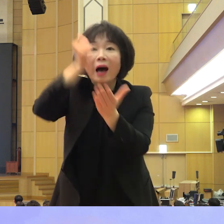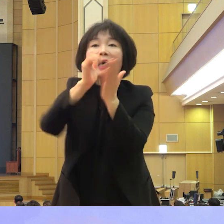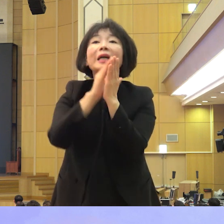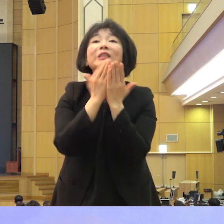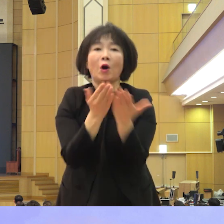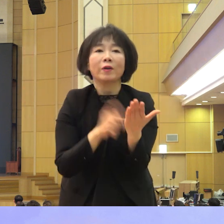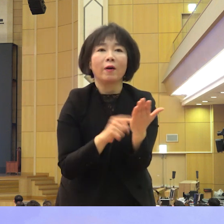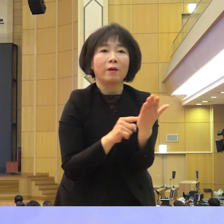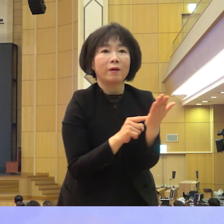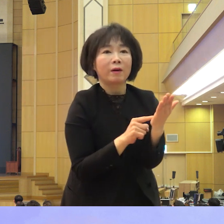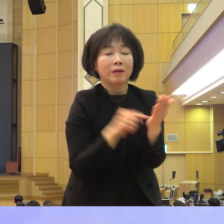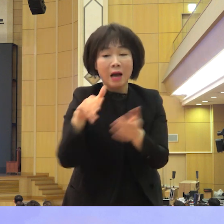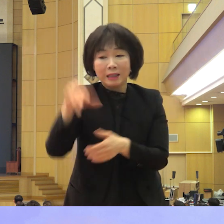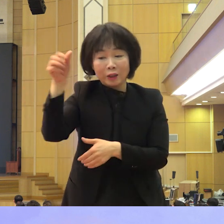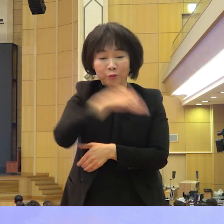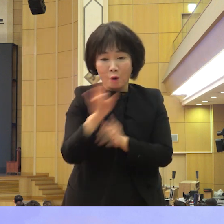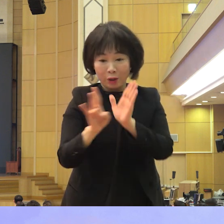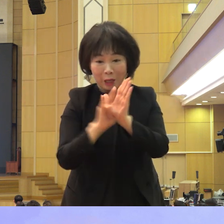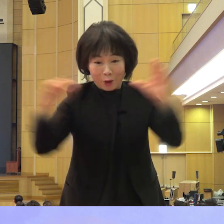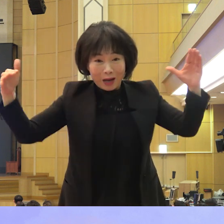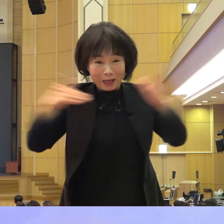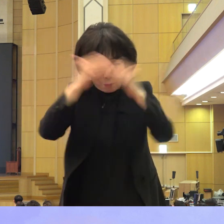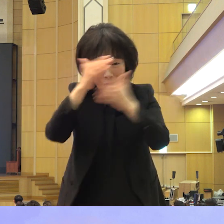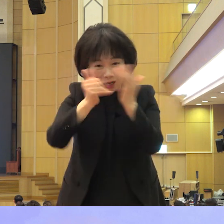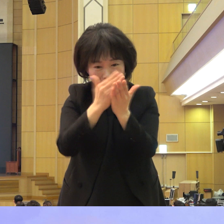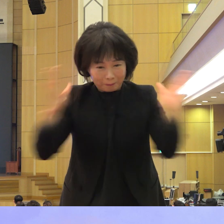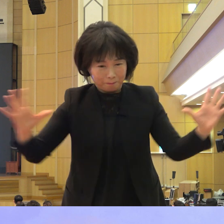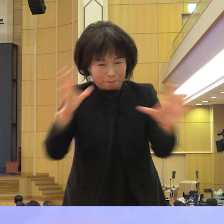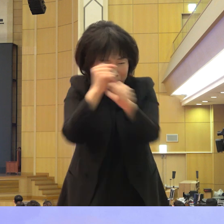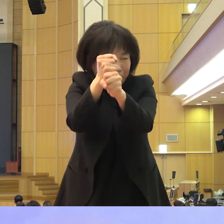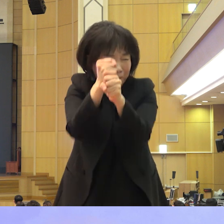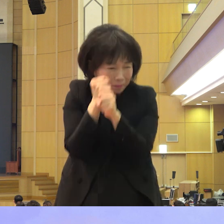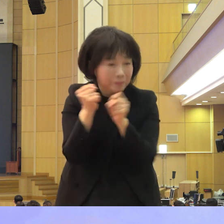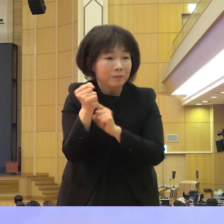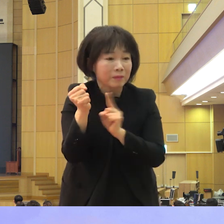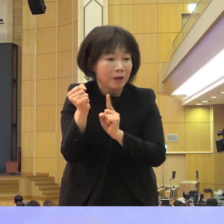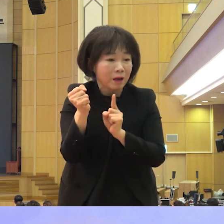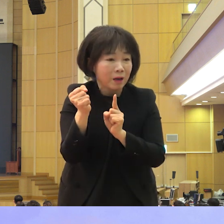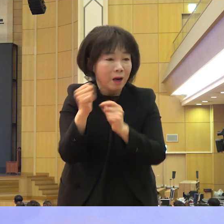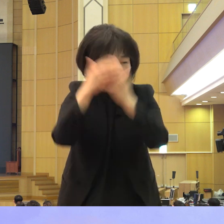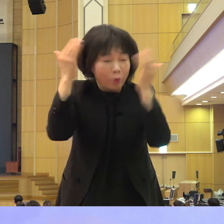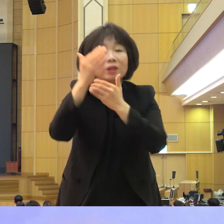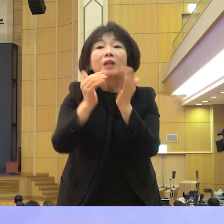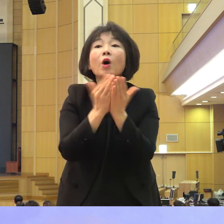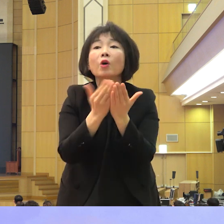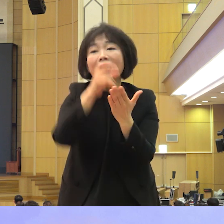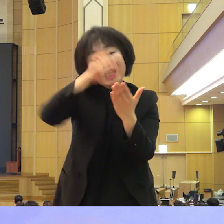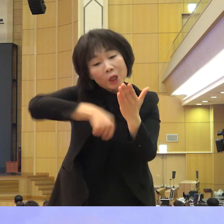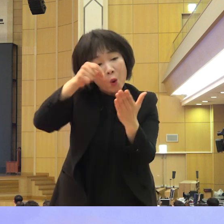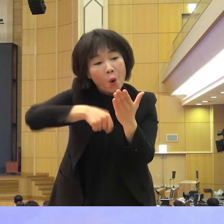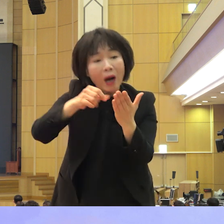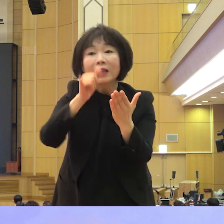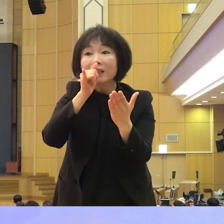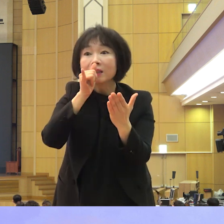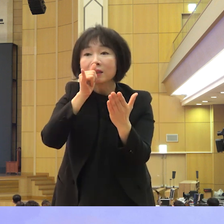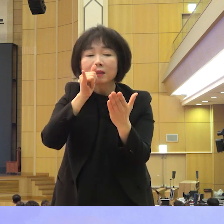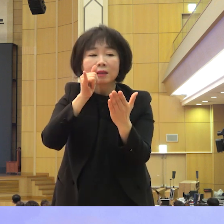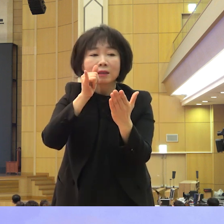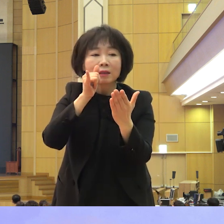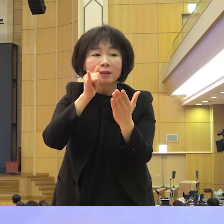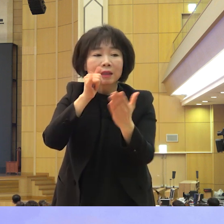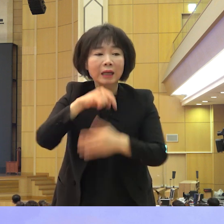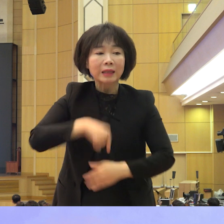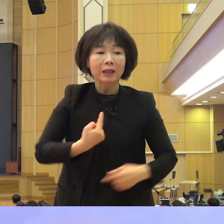말해서 창세기부터 계시록까지 모든 성경에 쓴 바, 모든 성경에 기록되어 있는 바,